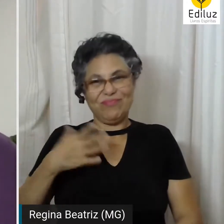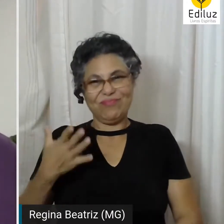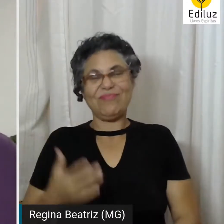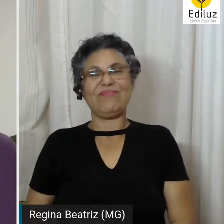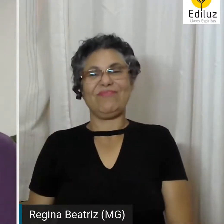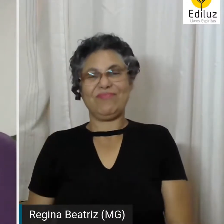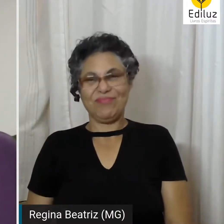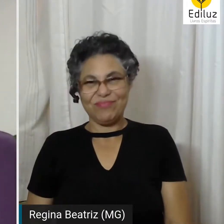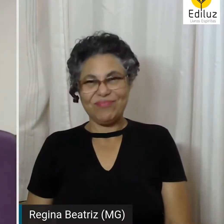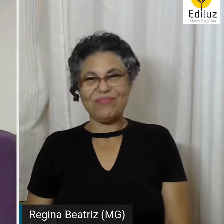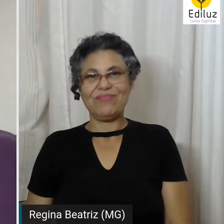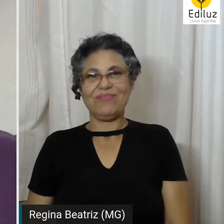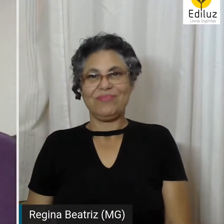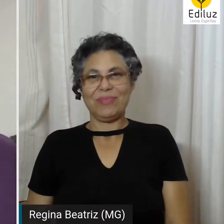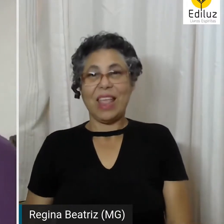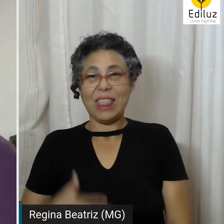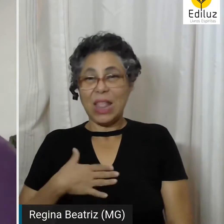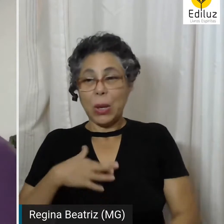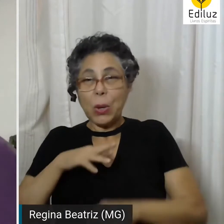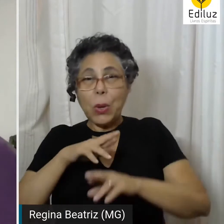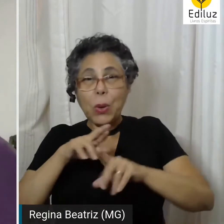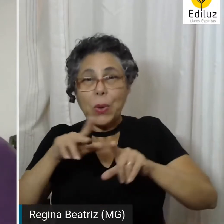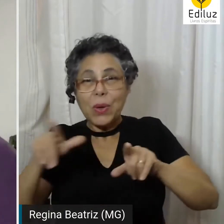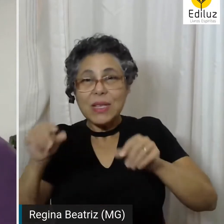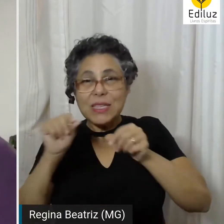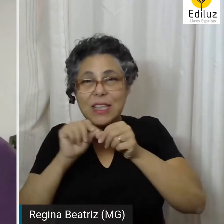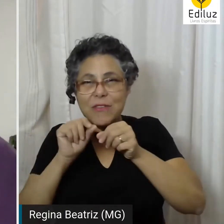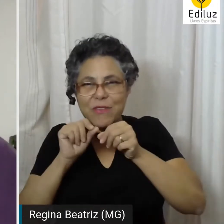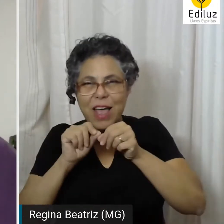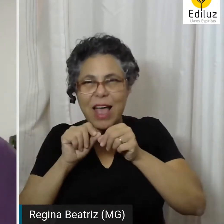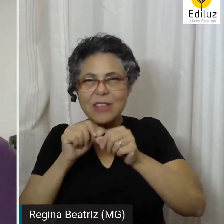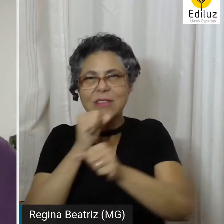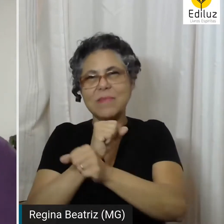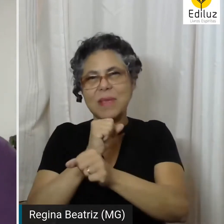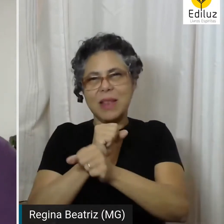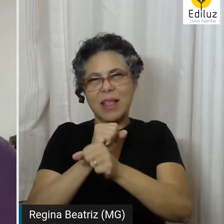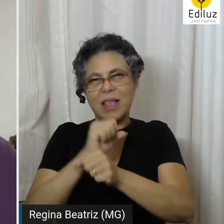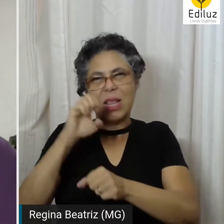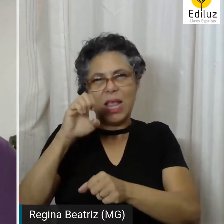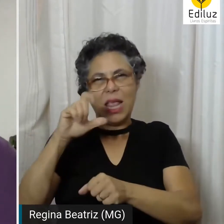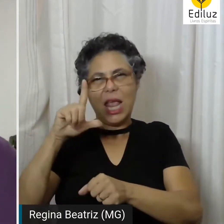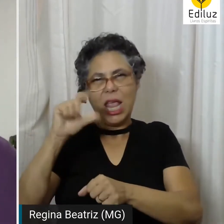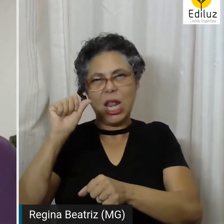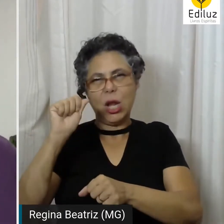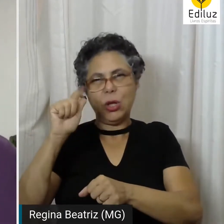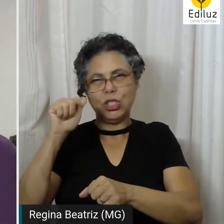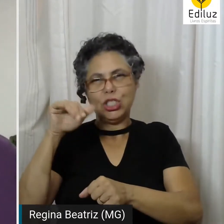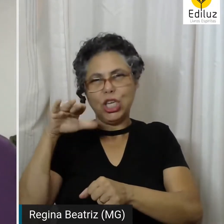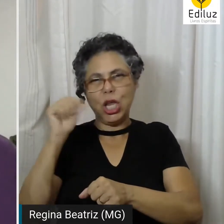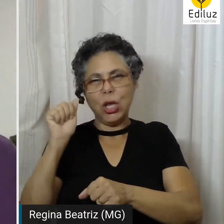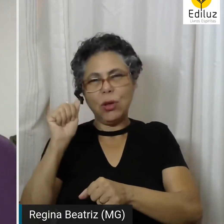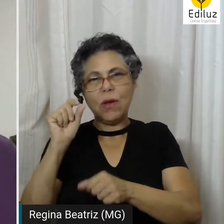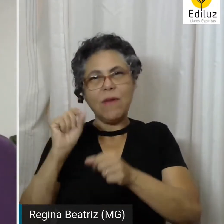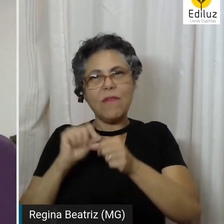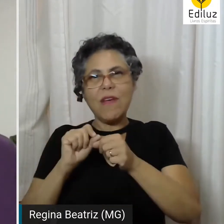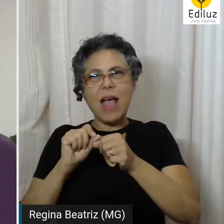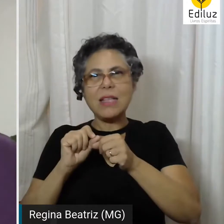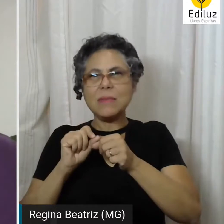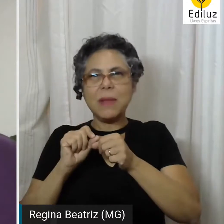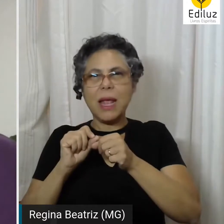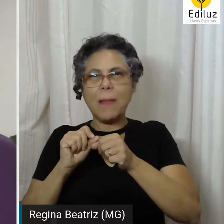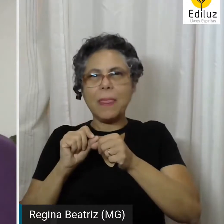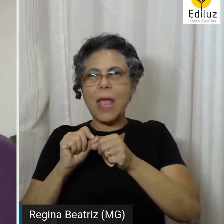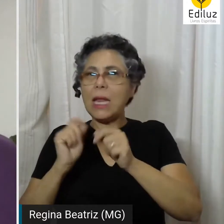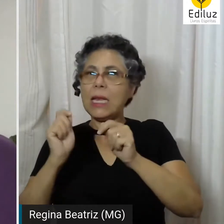Muitas vezes, gestos como esse, que aguardam elogio, eles são feitos não para atender